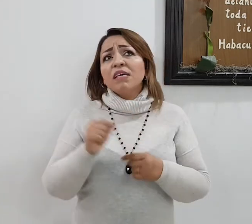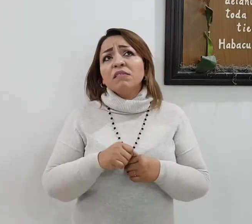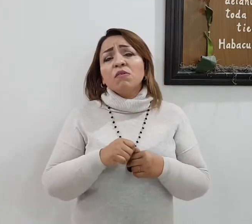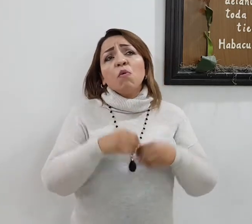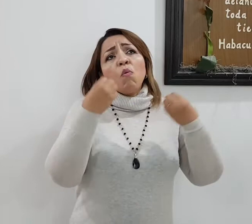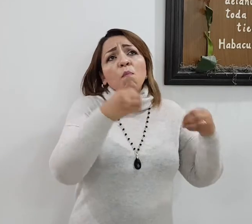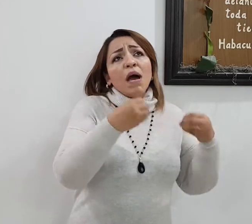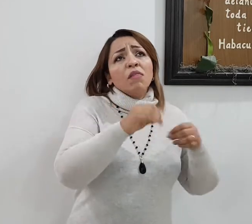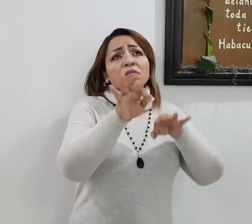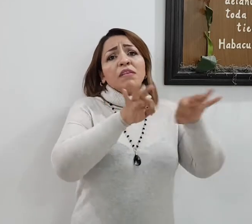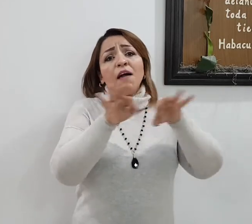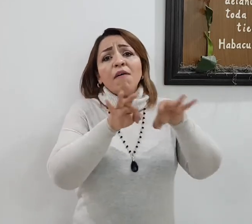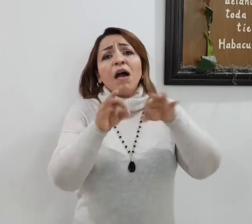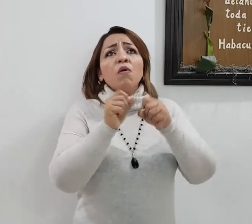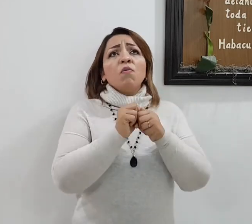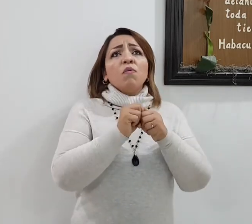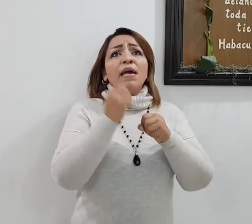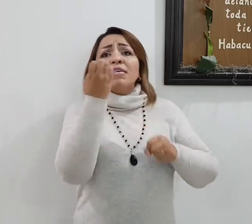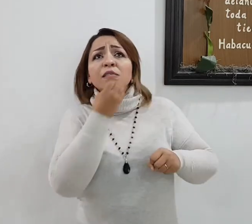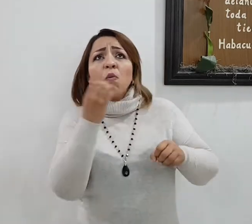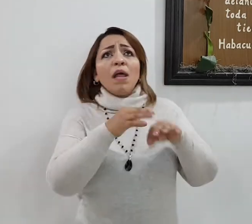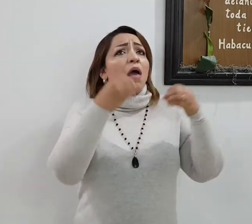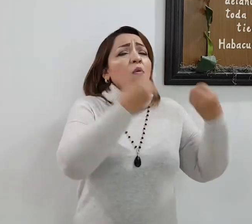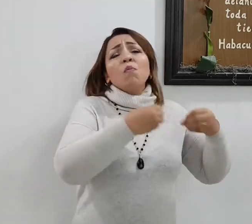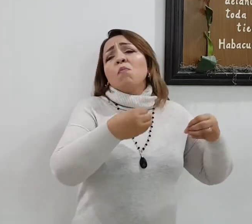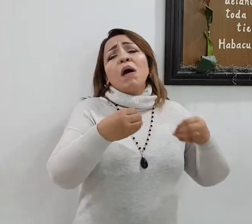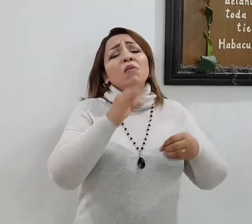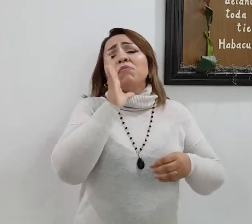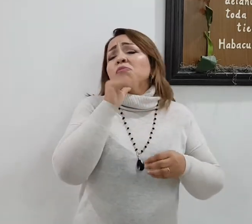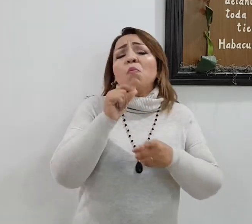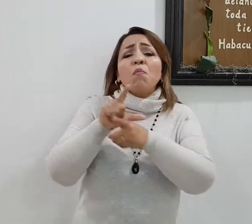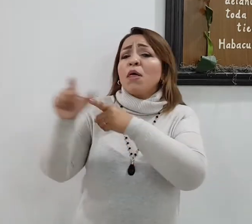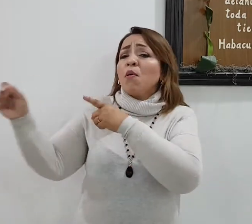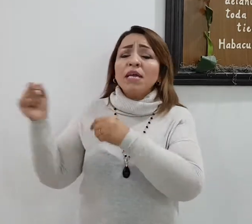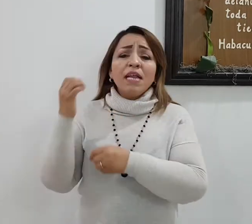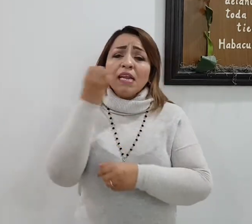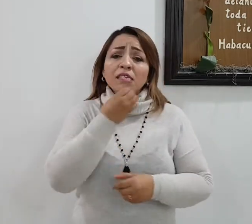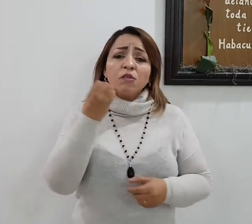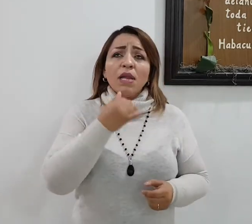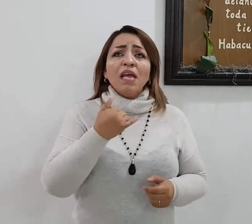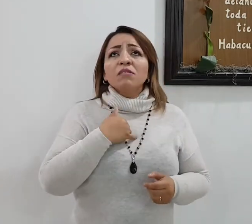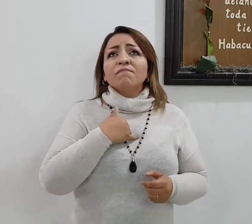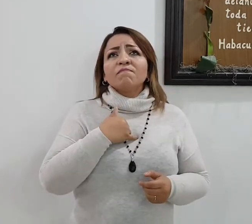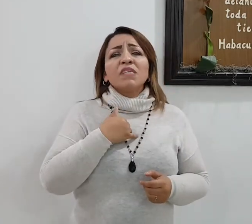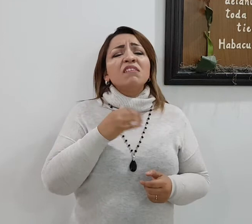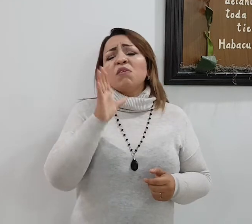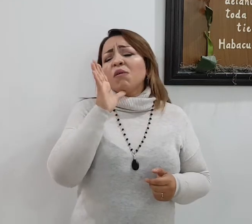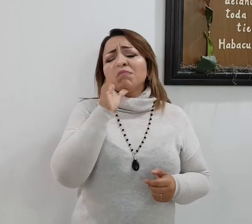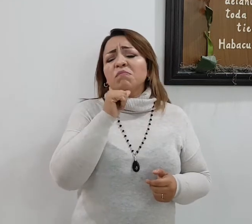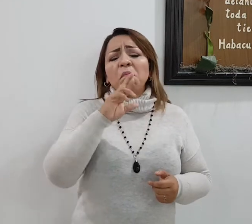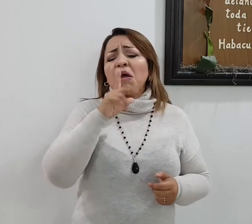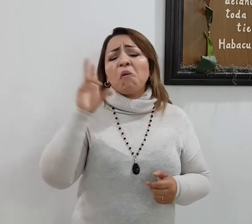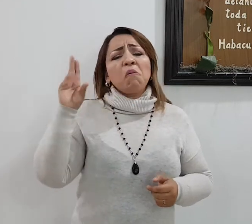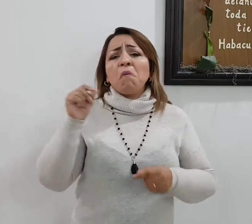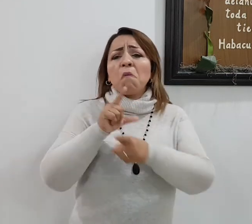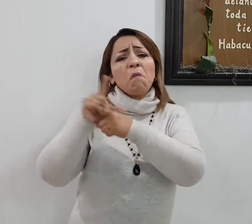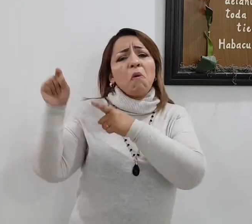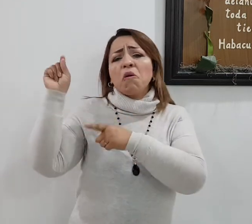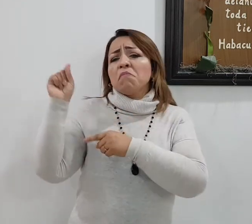puedo, estoy tan ocupado que no puedo. Y entonces usted decide faltar a esa reunión. Pues cuando falta esa